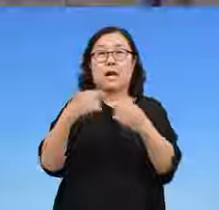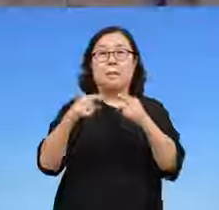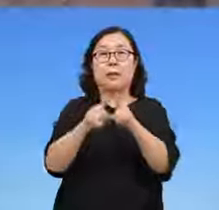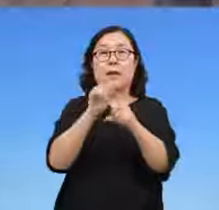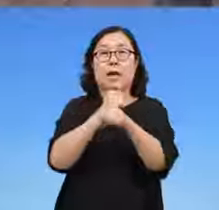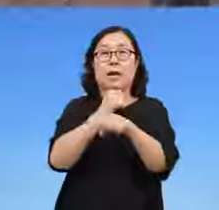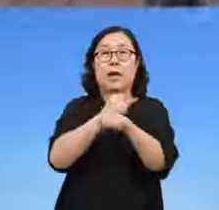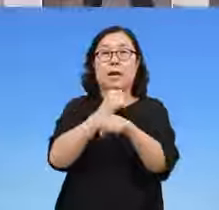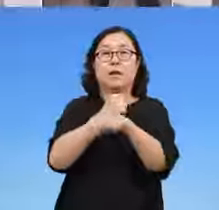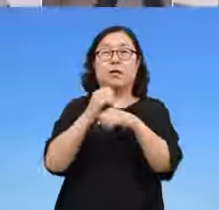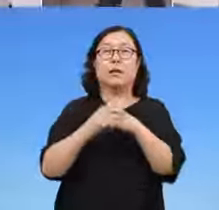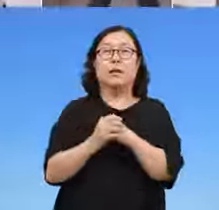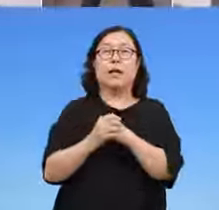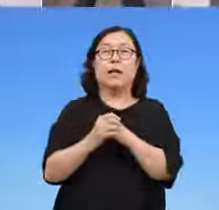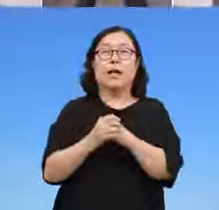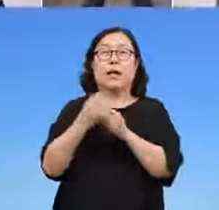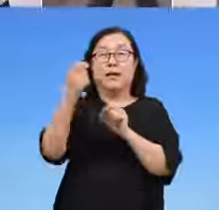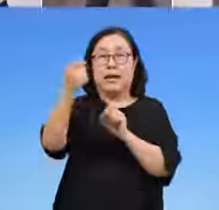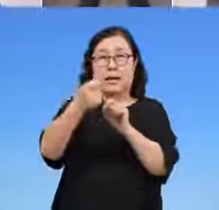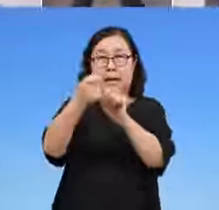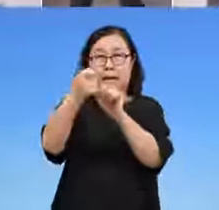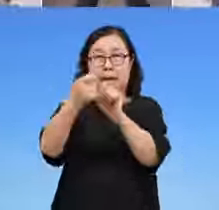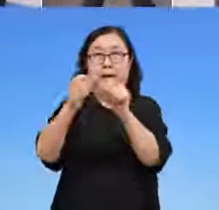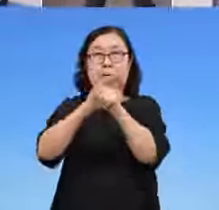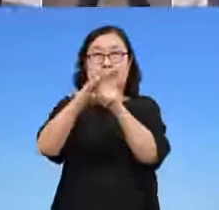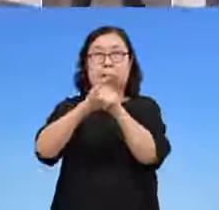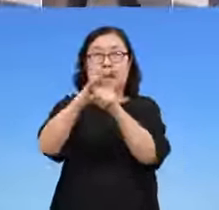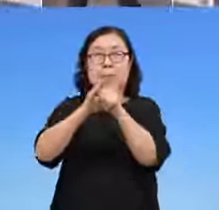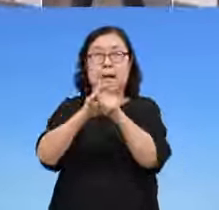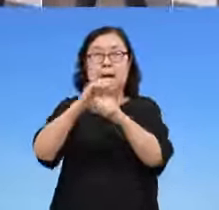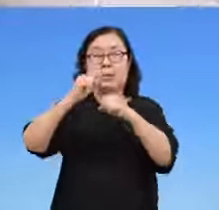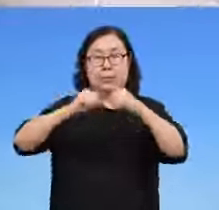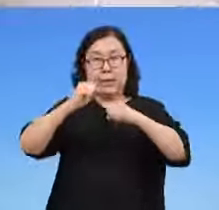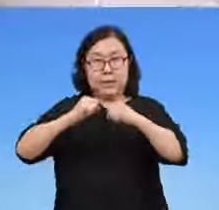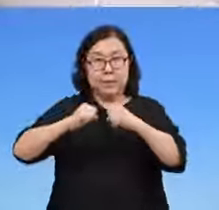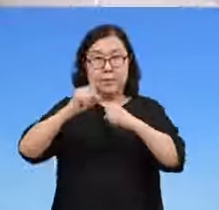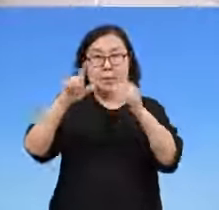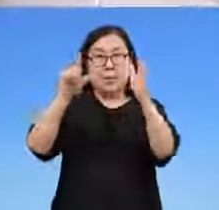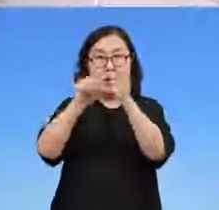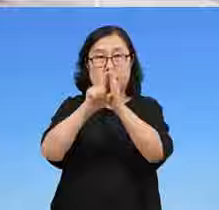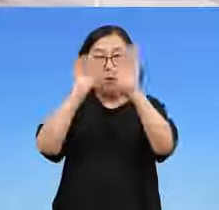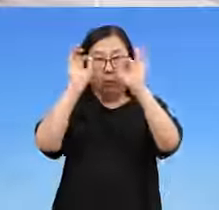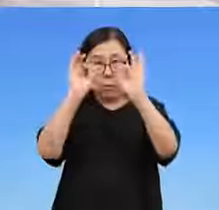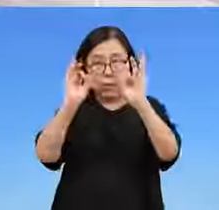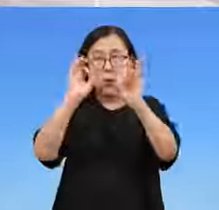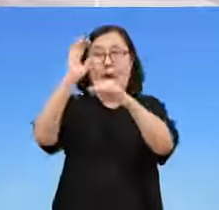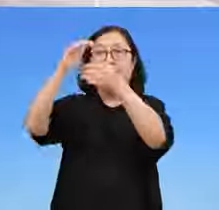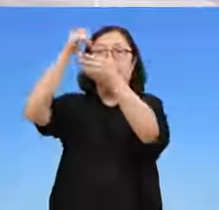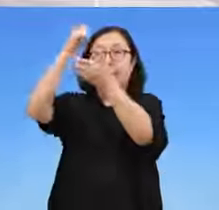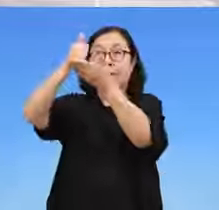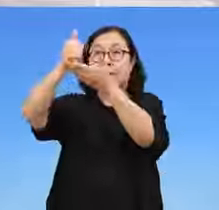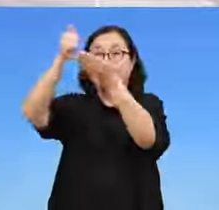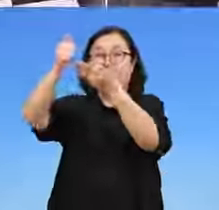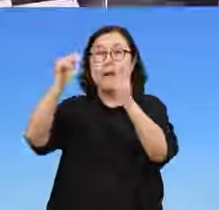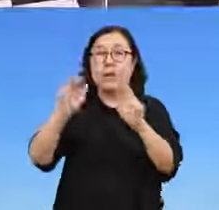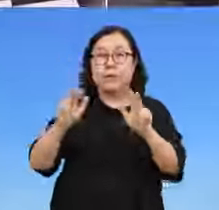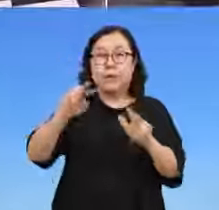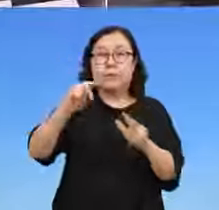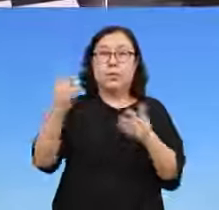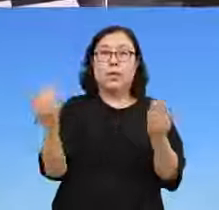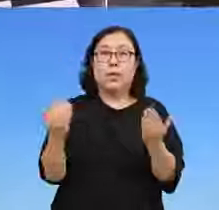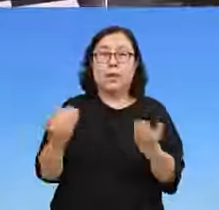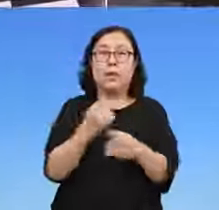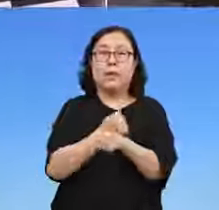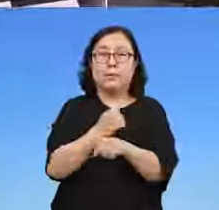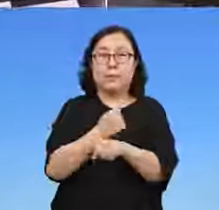이웃과 함께하고자 다가가는 사랑의 움직임. 바로 그 믿음을 보시고 하나님께서